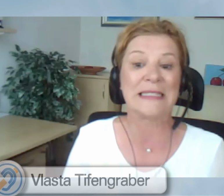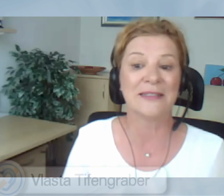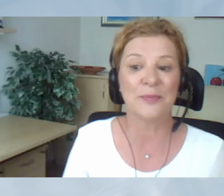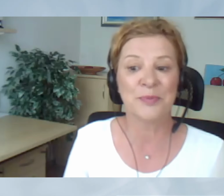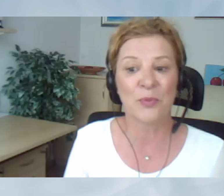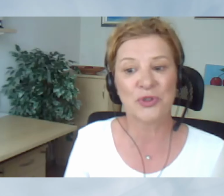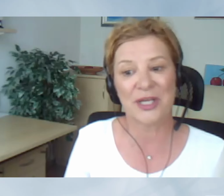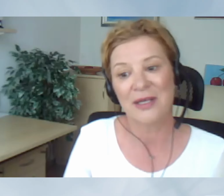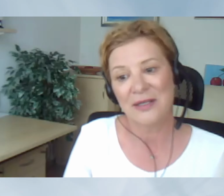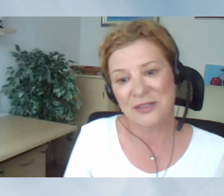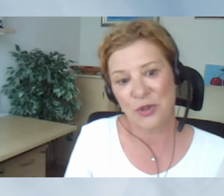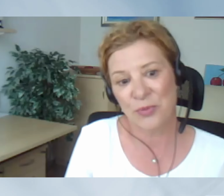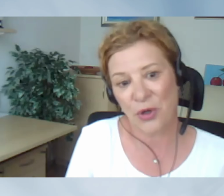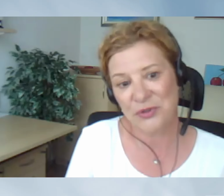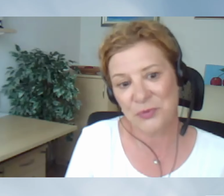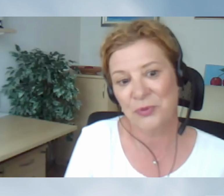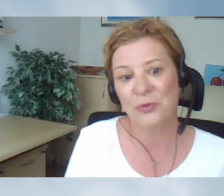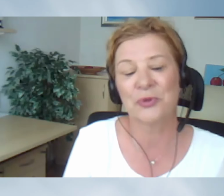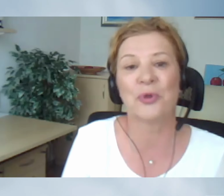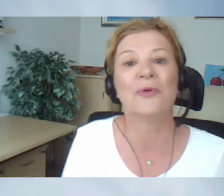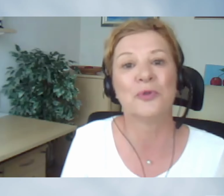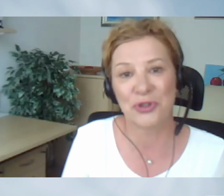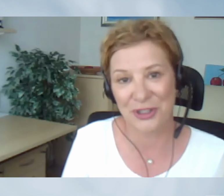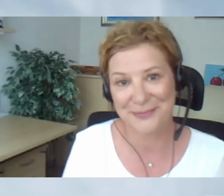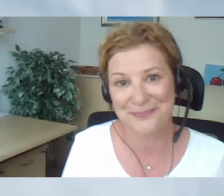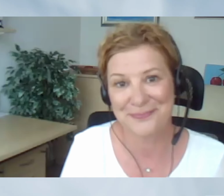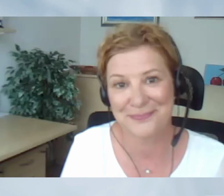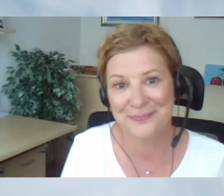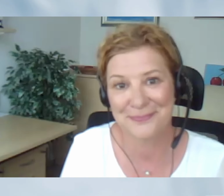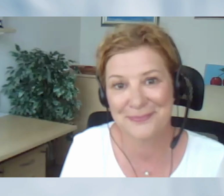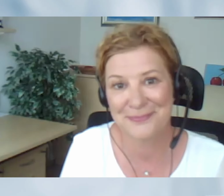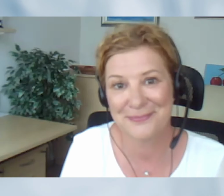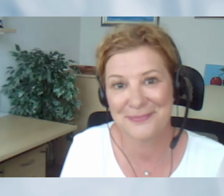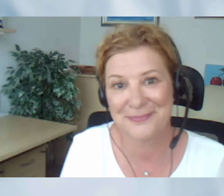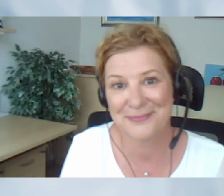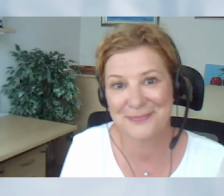oziroma za katere pripomočke ste se ob rojstvu otrok odločili?